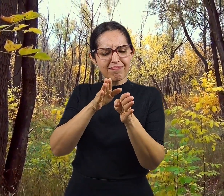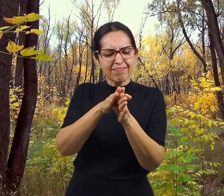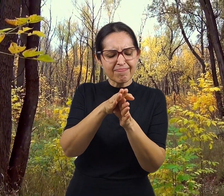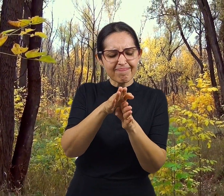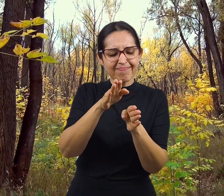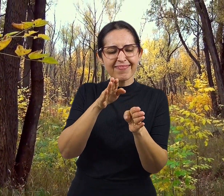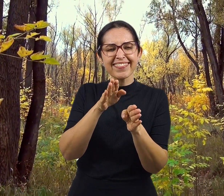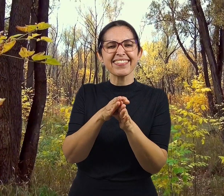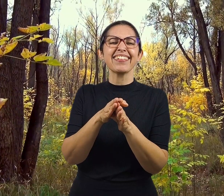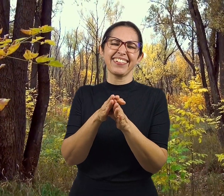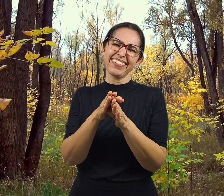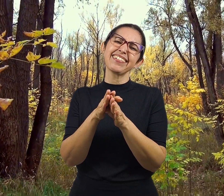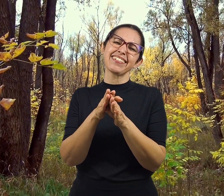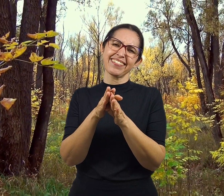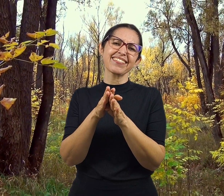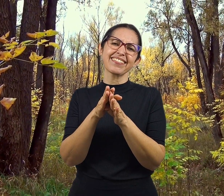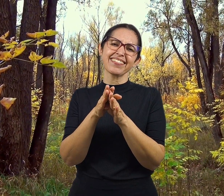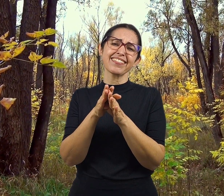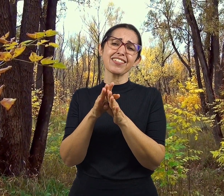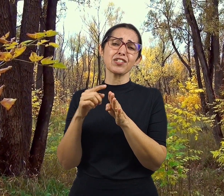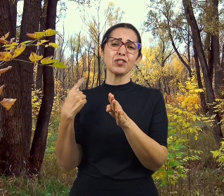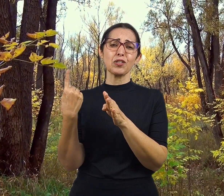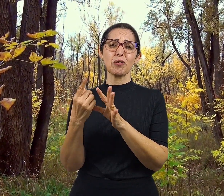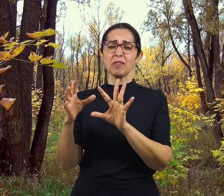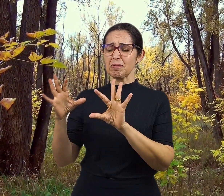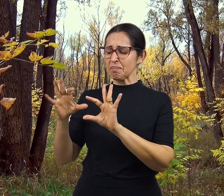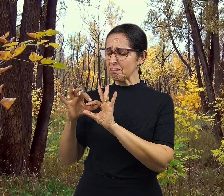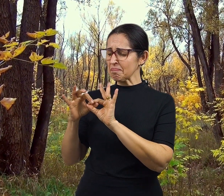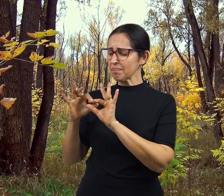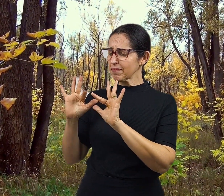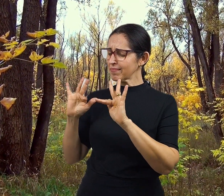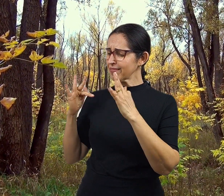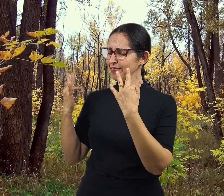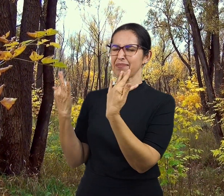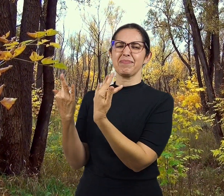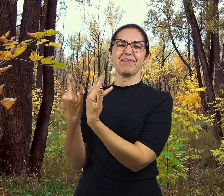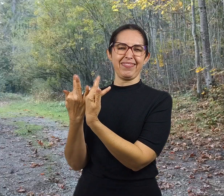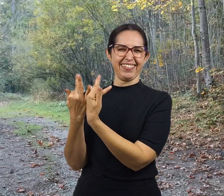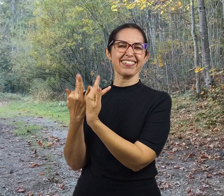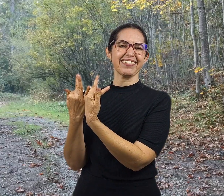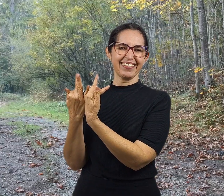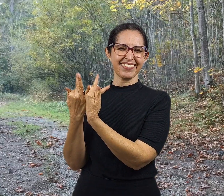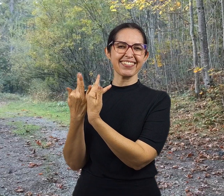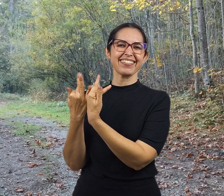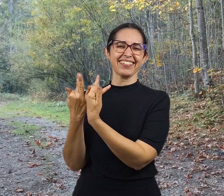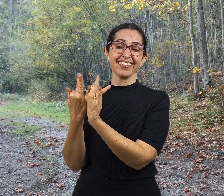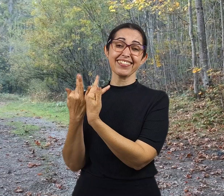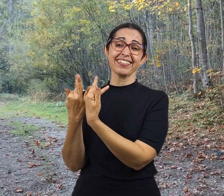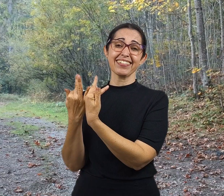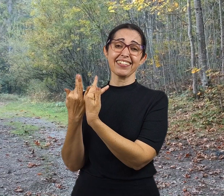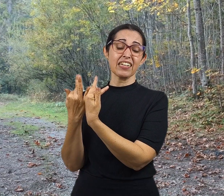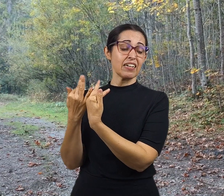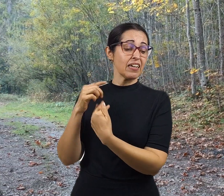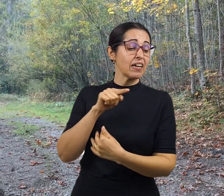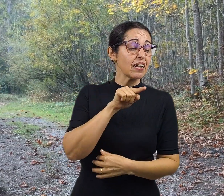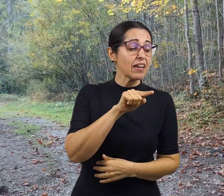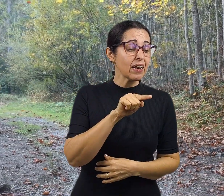Porque nós somos isso. Nós somos uma família. Jacó, as provas dele aumentaram, eram muito